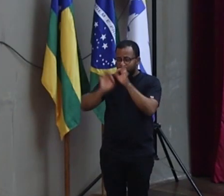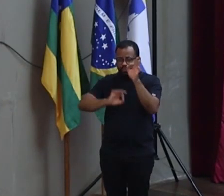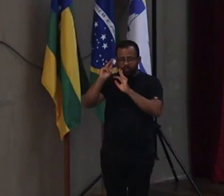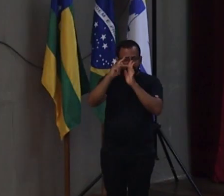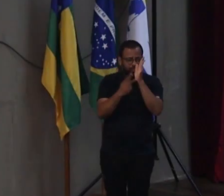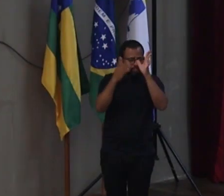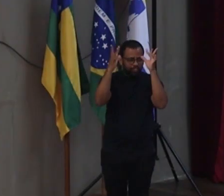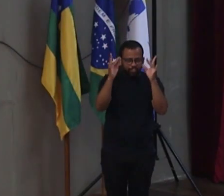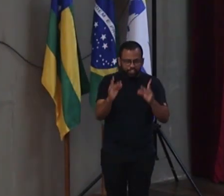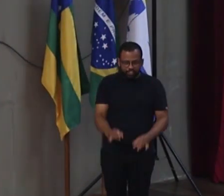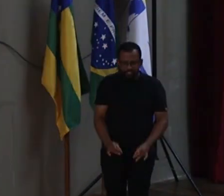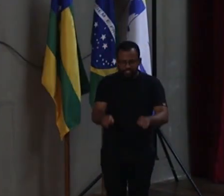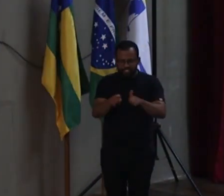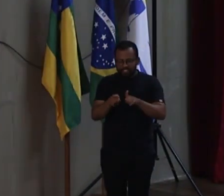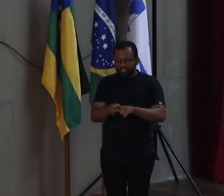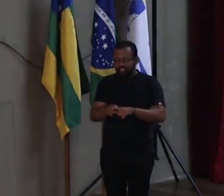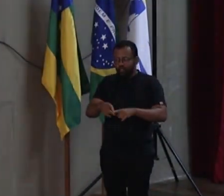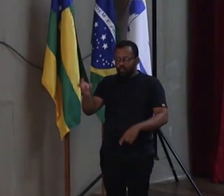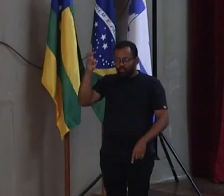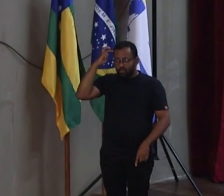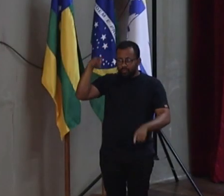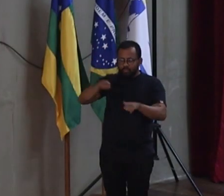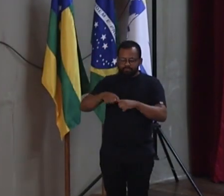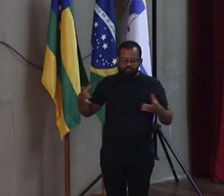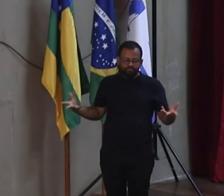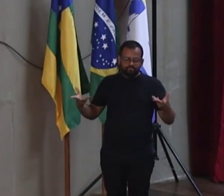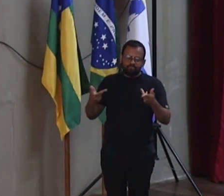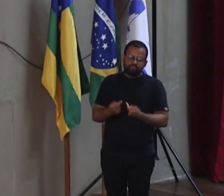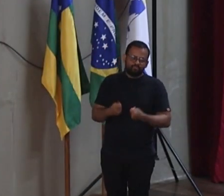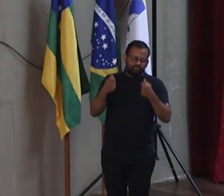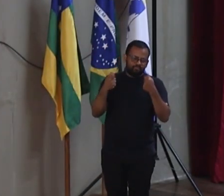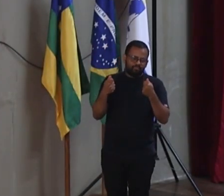planejamento minucioso, com uma parte cultural impecável.